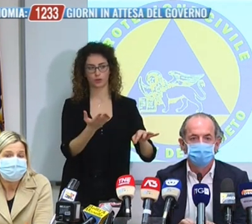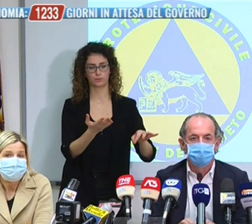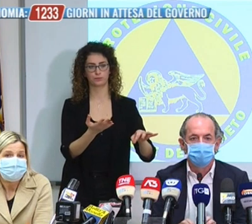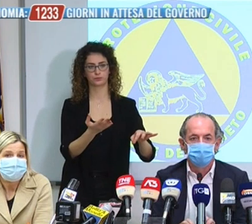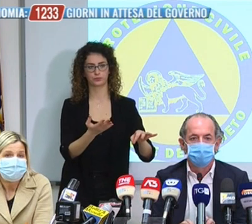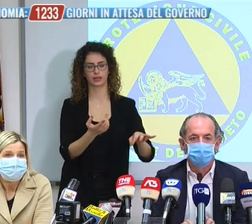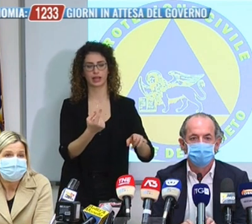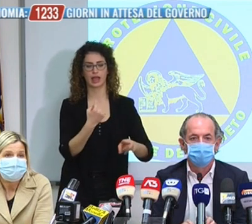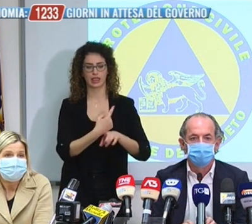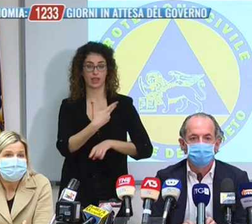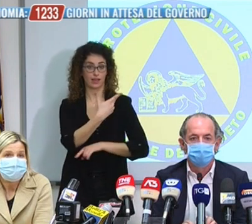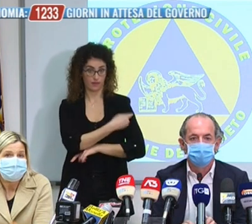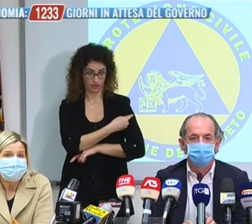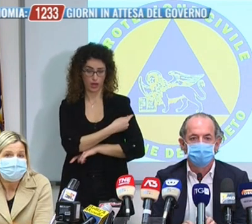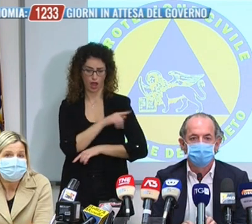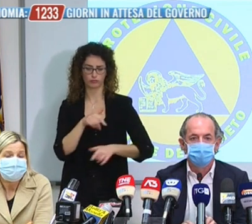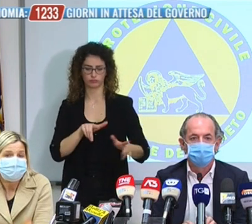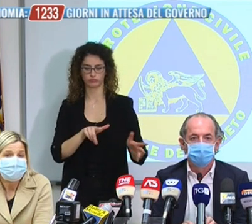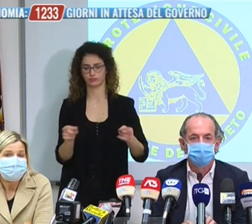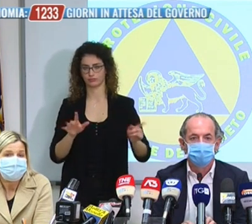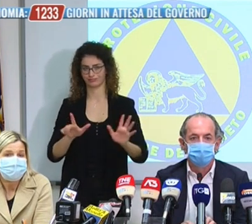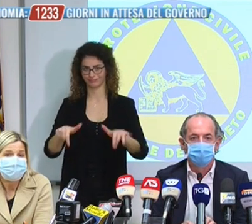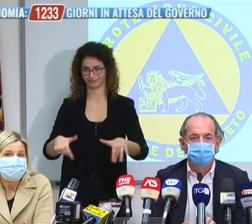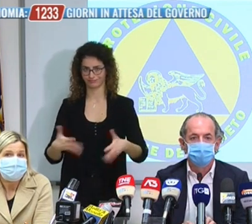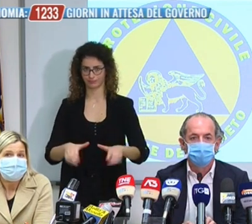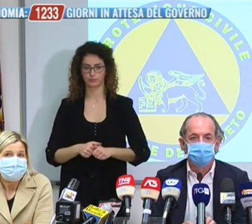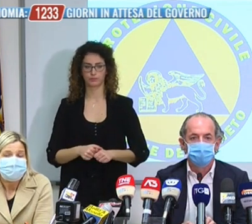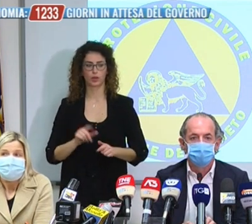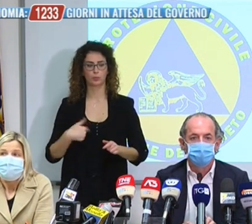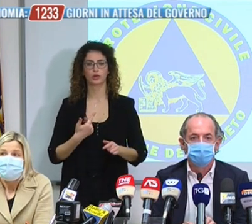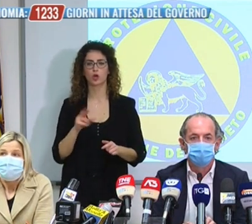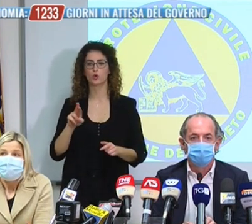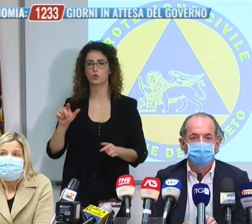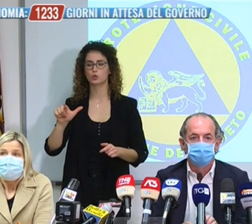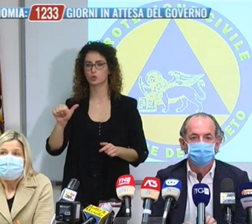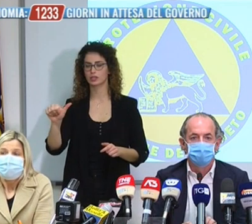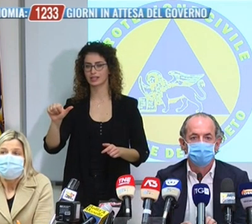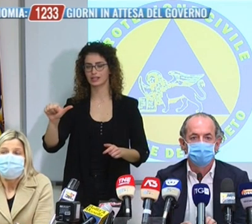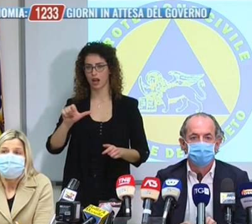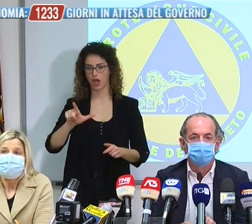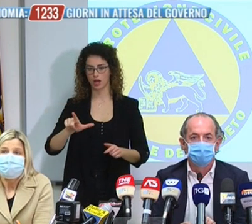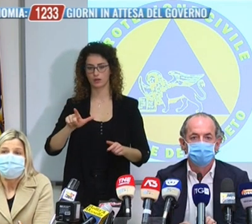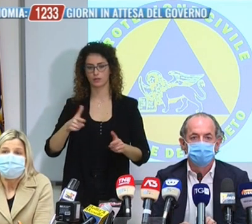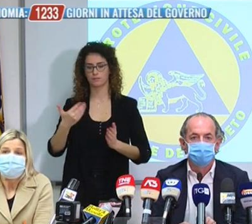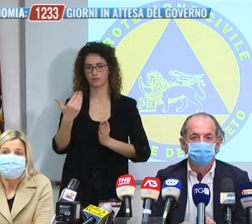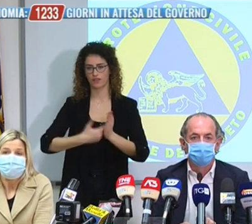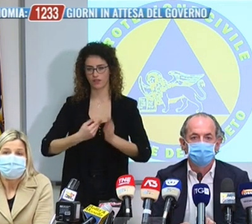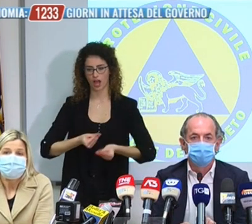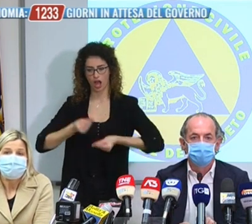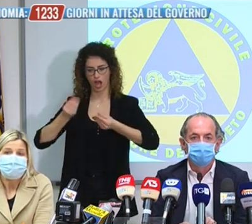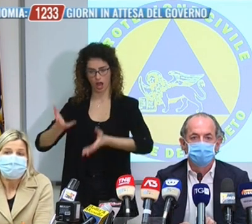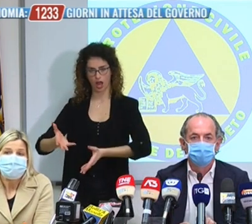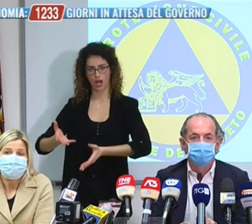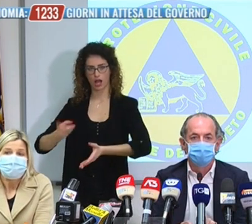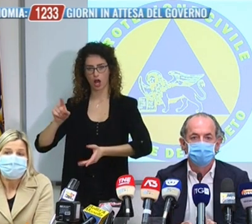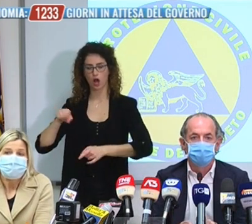dovevano essere vaccinati, e quindi verrà completata. Tra l'altro abbiamo anche inviato alle ULS un file editabile dove